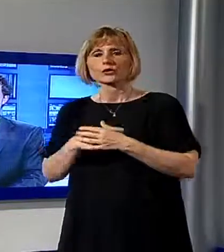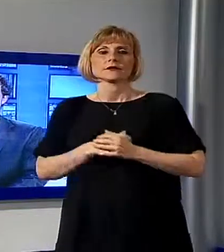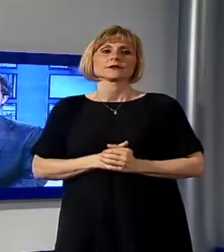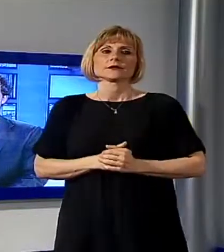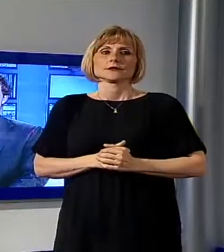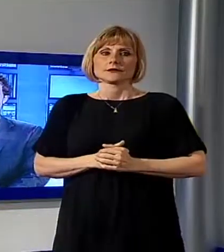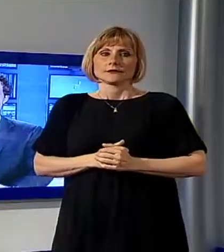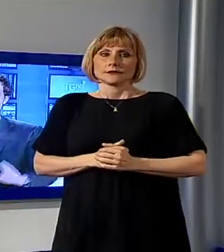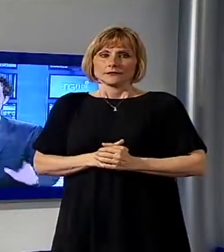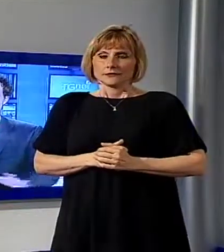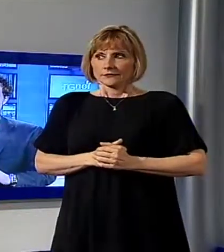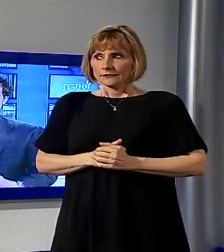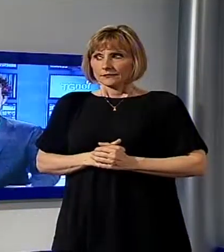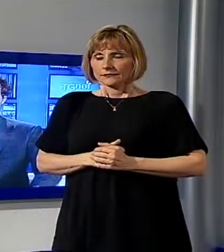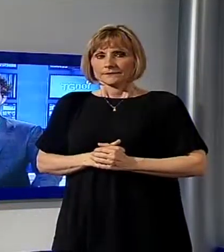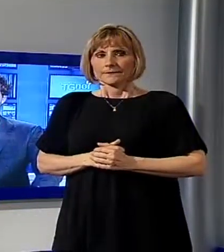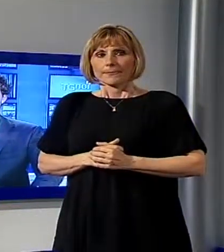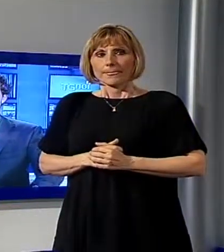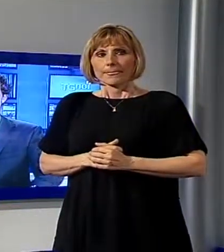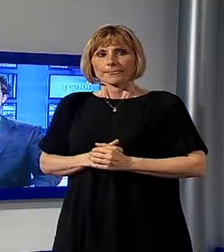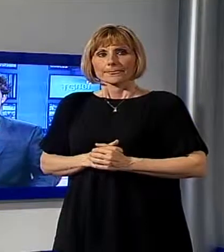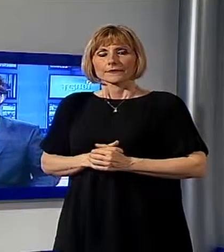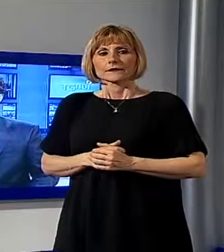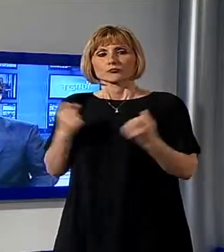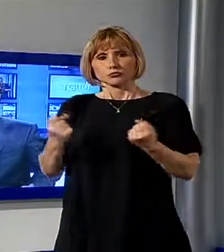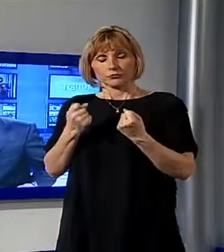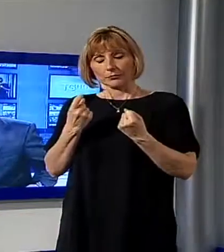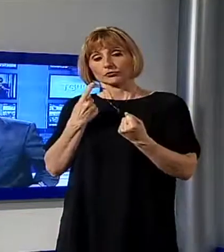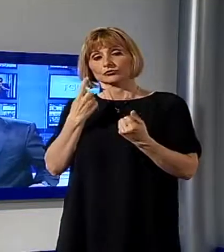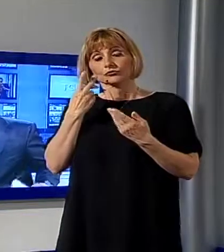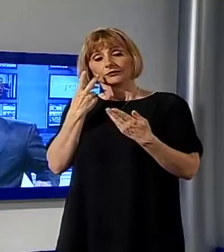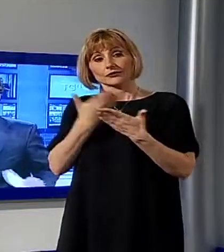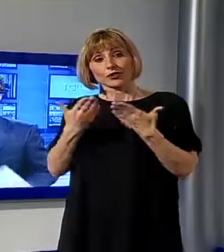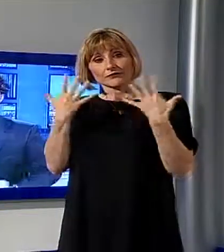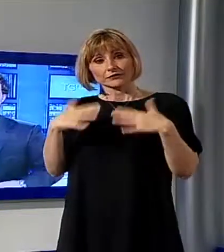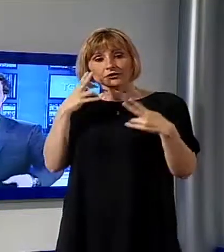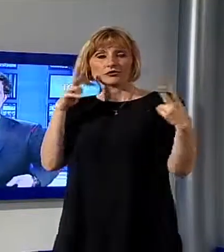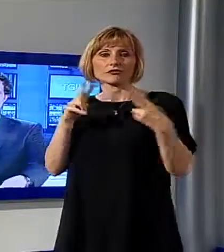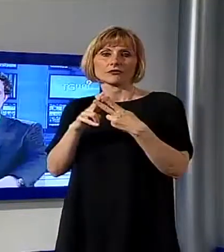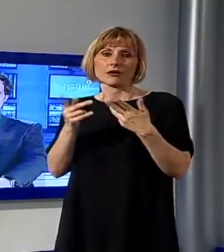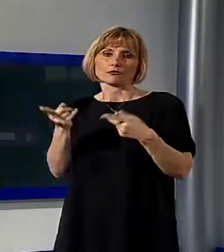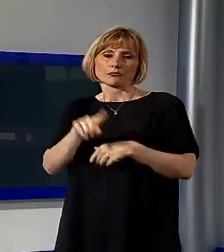assolutamente, poi proseguirà nel corso degli anni, ne siamo sicuri. La pubblicità e poi la linea alla pagina sportiva.